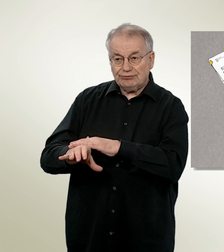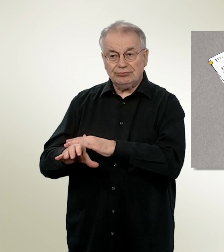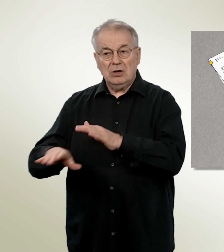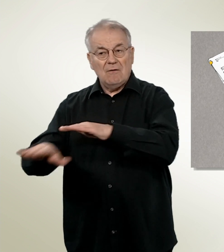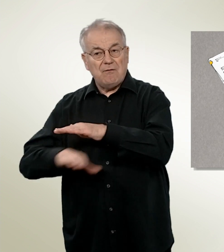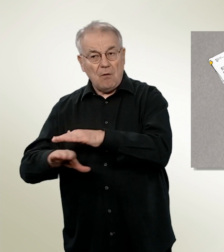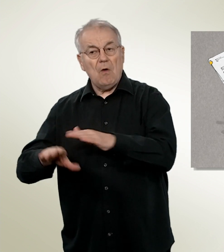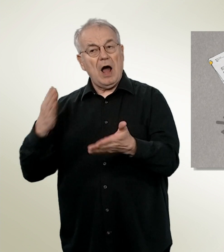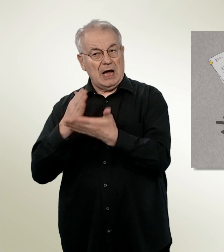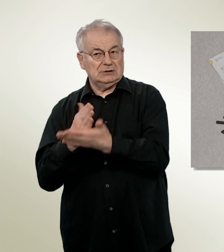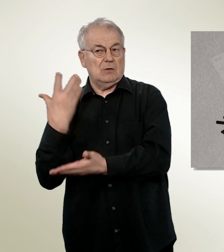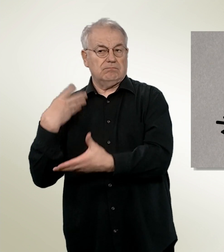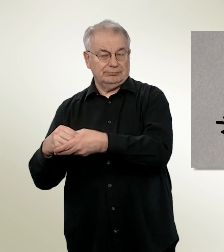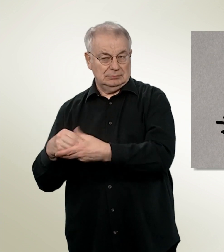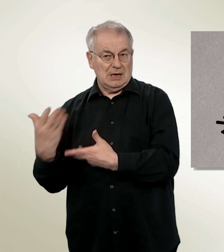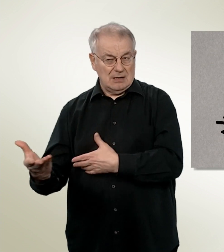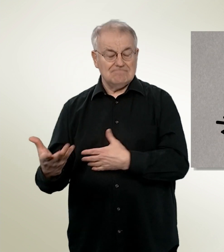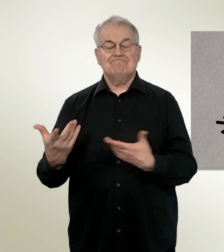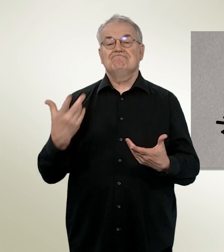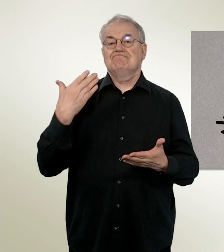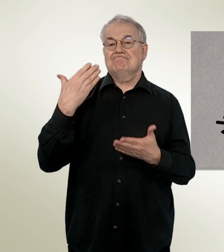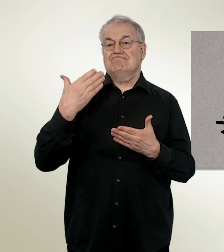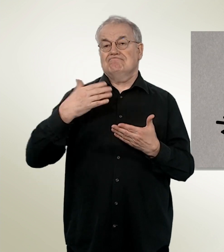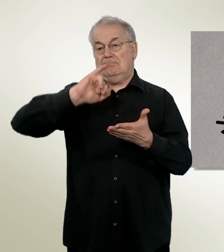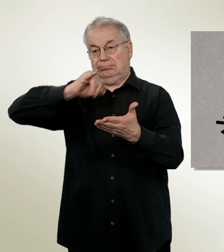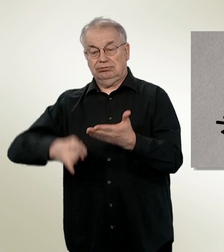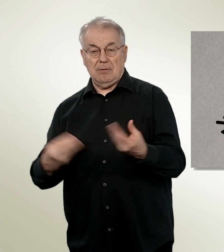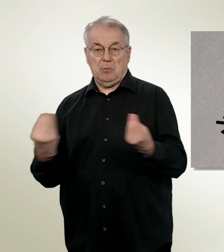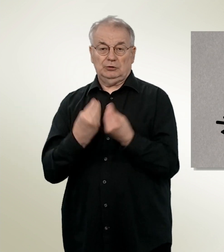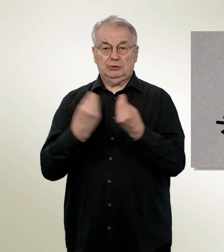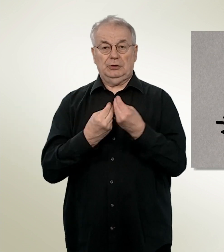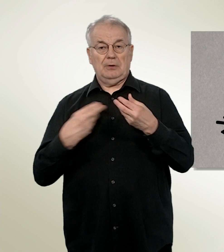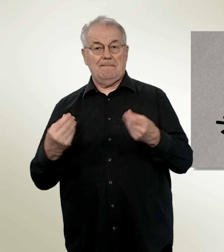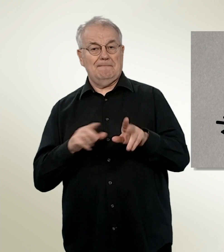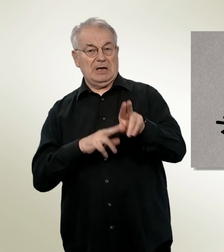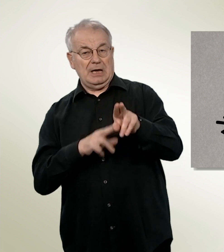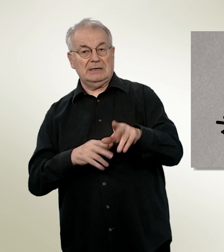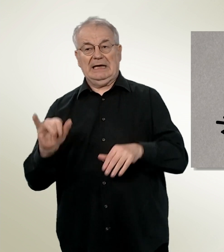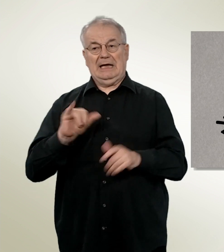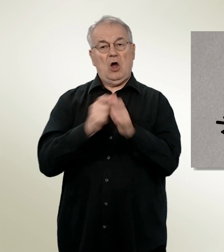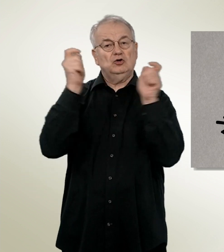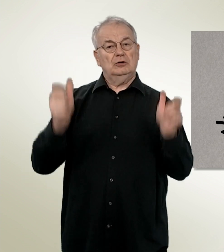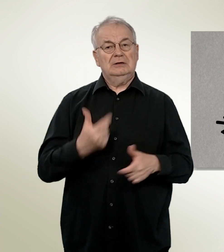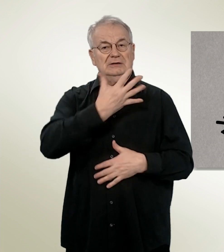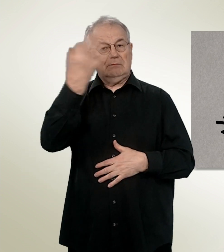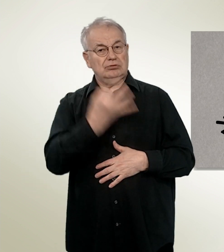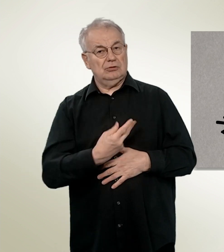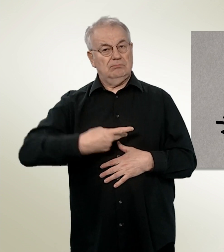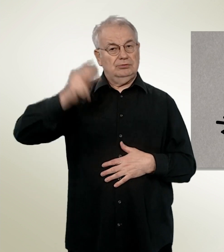telles actions. L'initiative considère comme producteur de matériel de guerre toute entreprise dont plus de 5% du chiffre